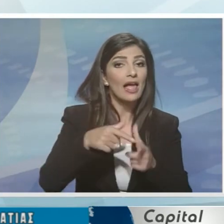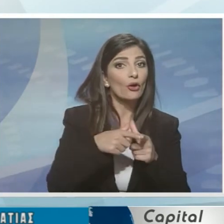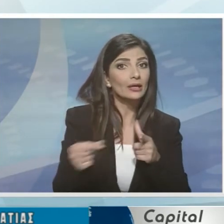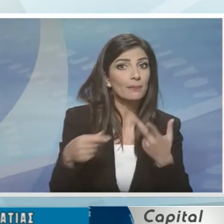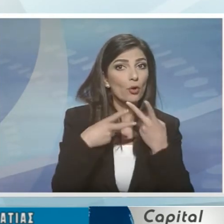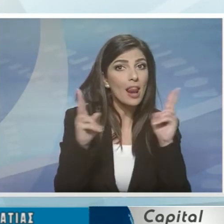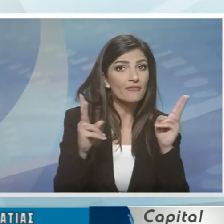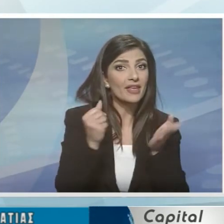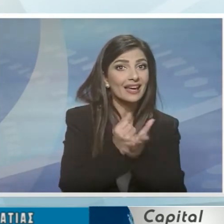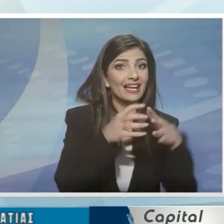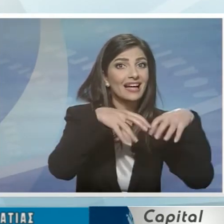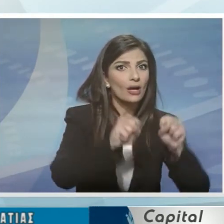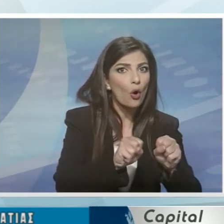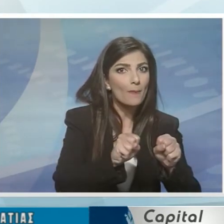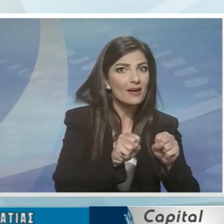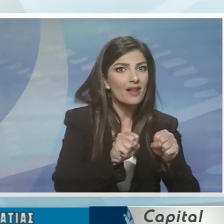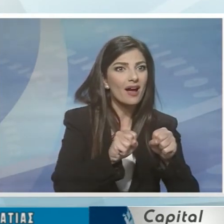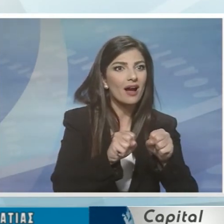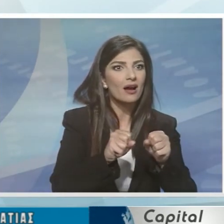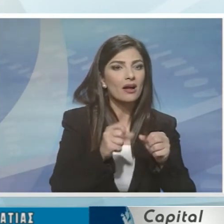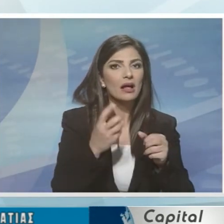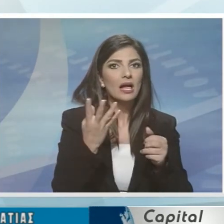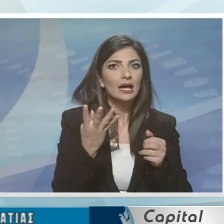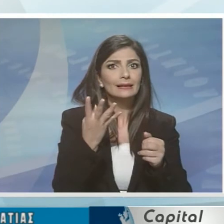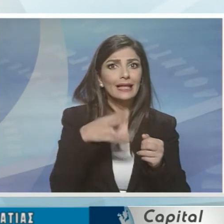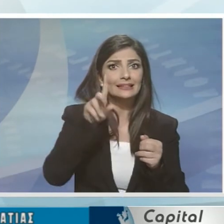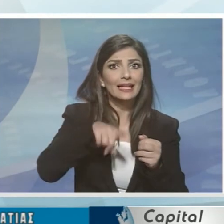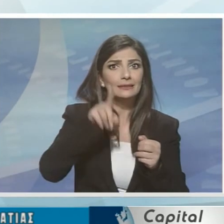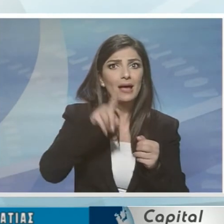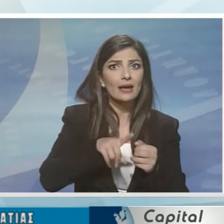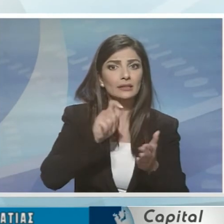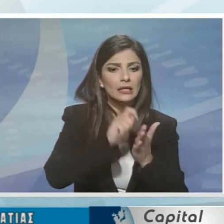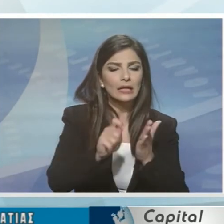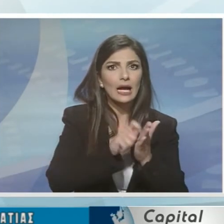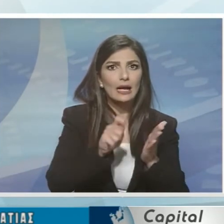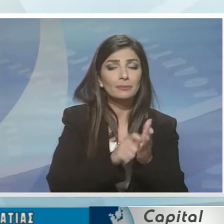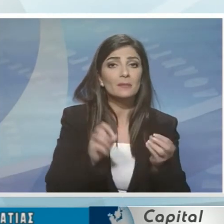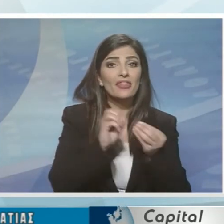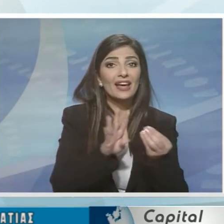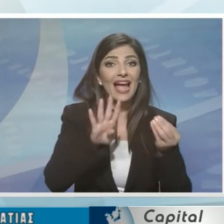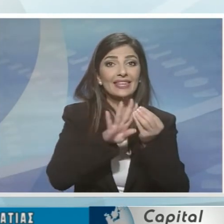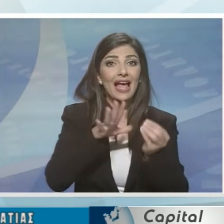περιοχές, έχουν καταγραφεί τις τελευταίες 4 μέρες 19 συνολικά κρούσματα.